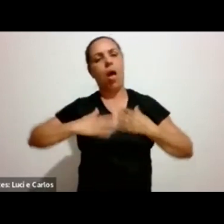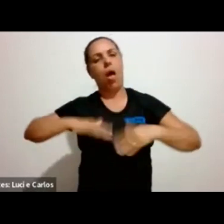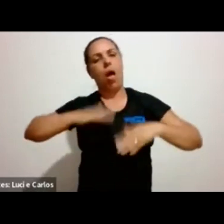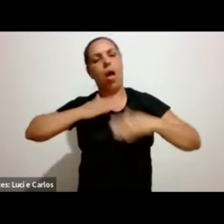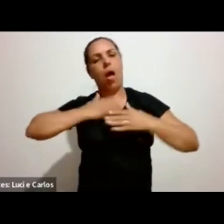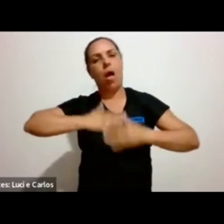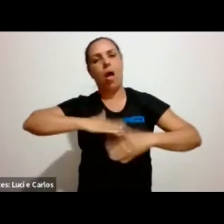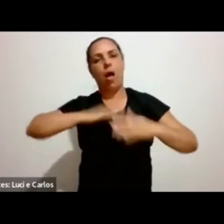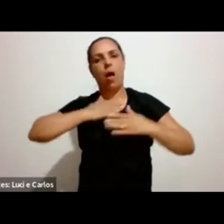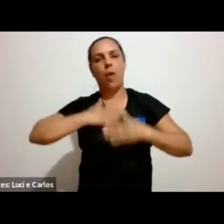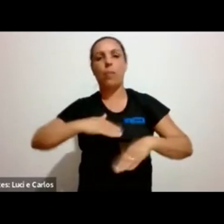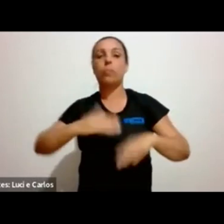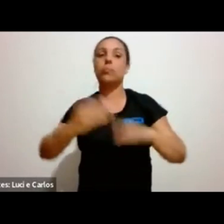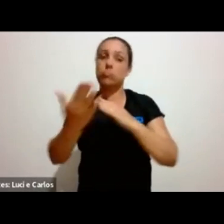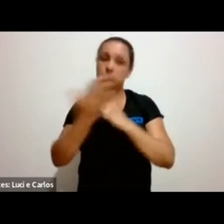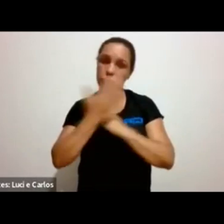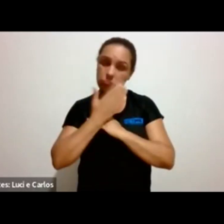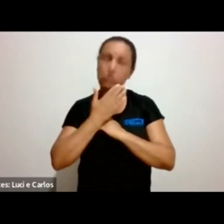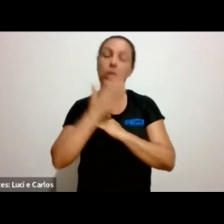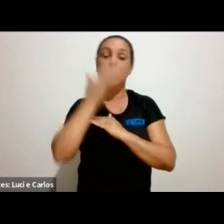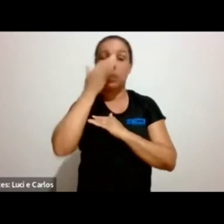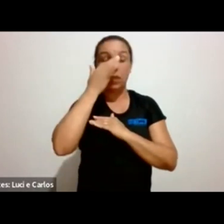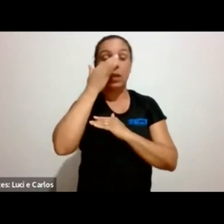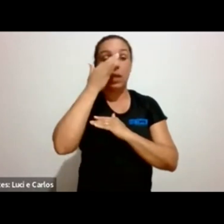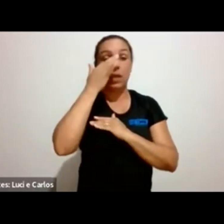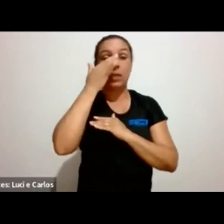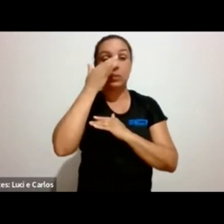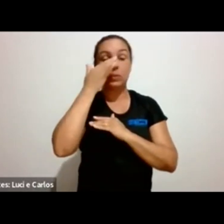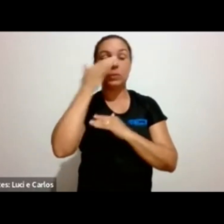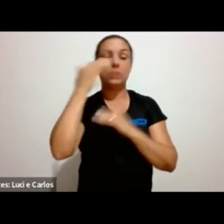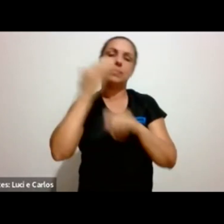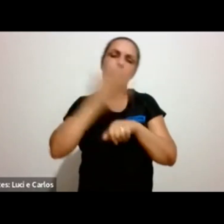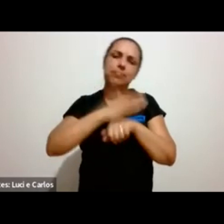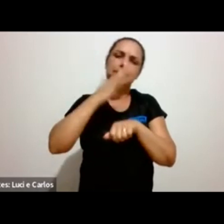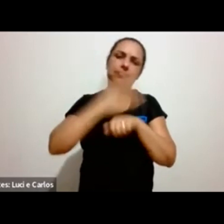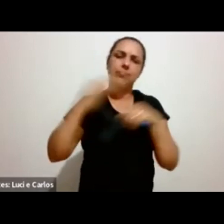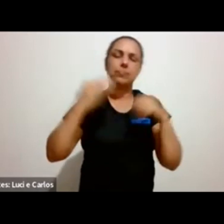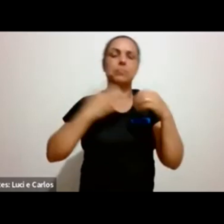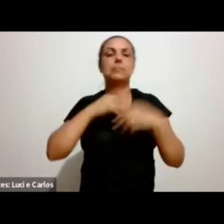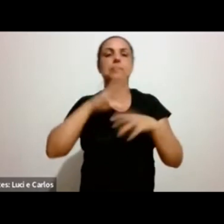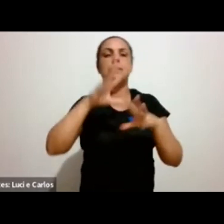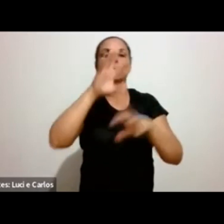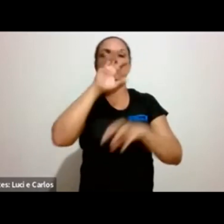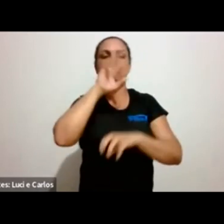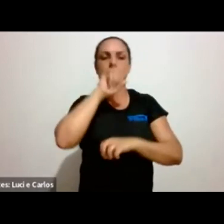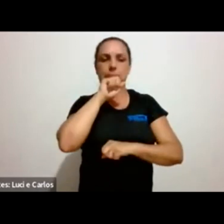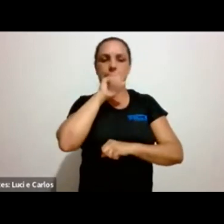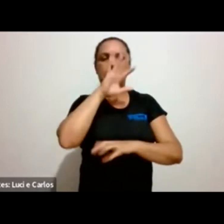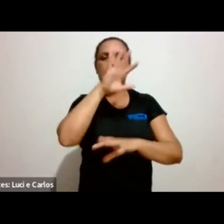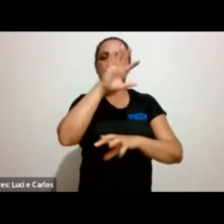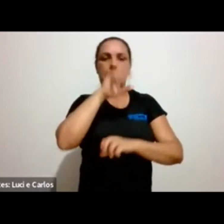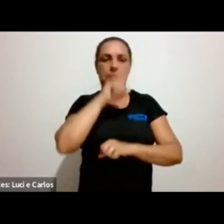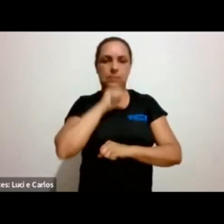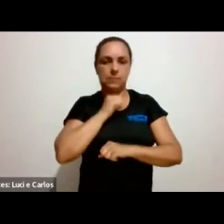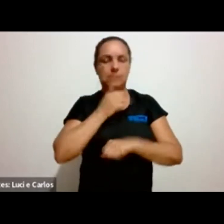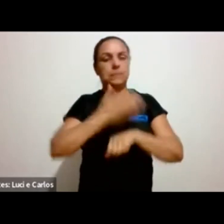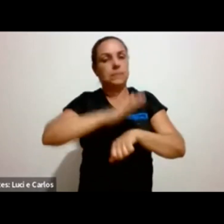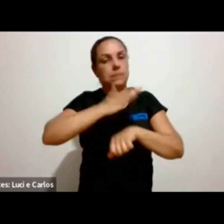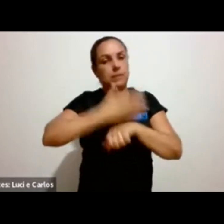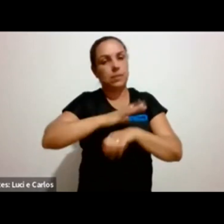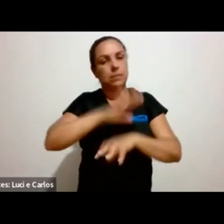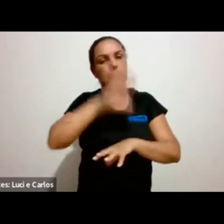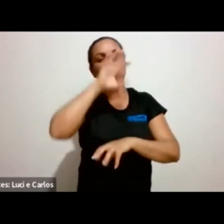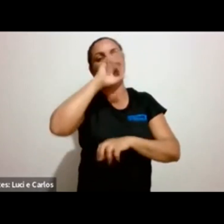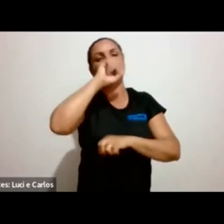ele praticar exercícios de relaxamento, exercícios respiratórios, vai ser muito importante,